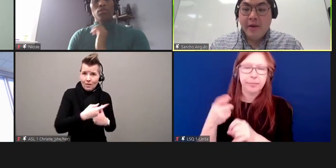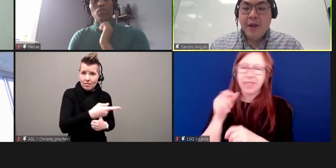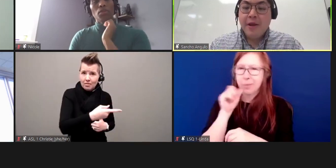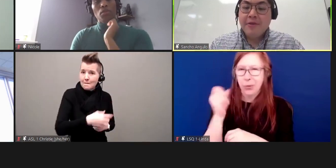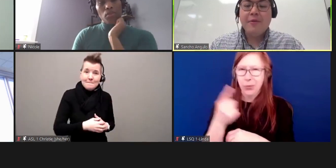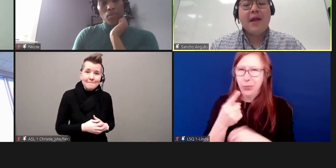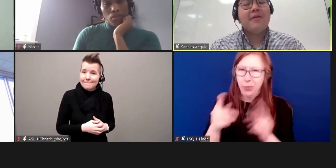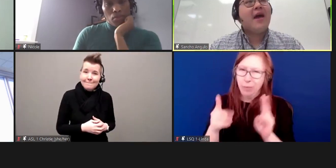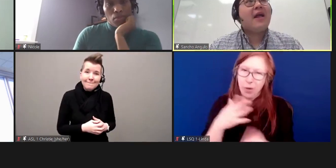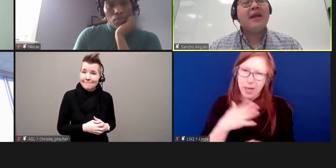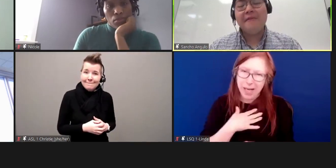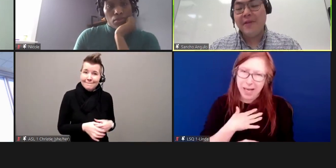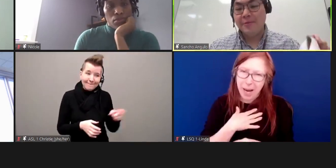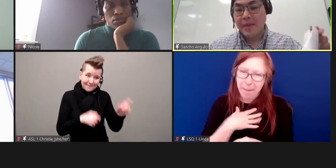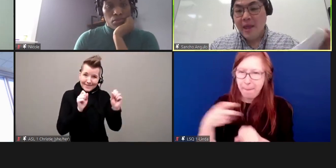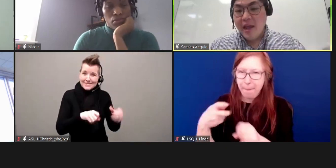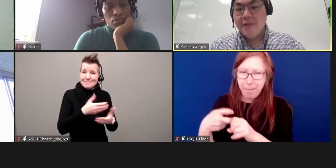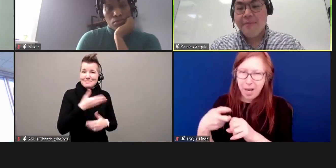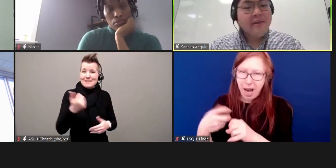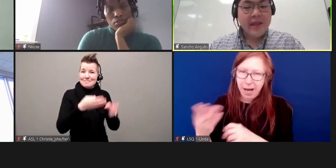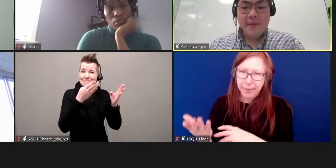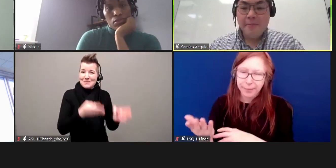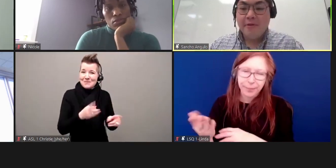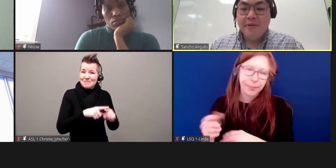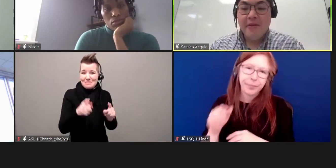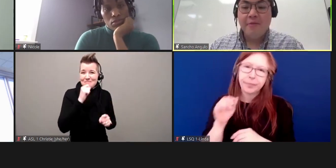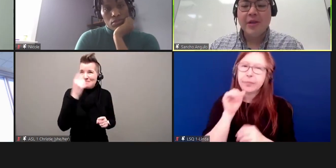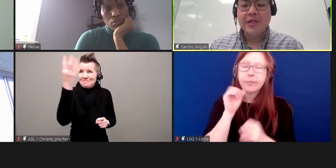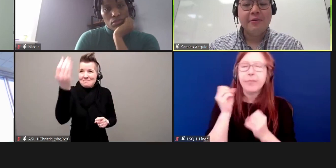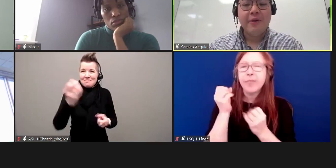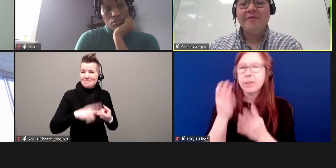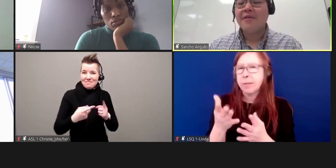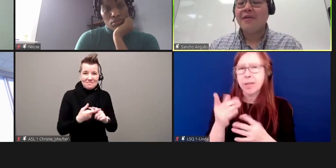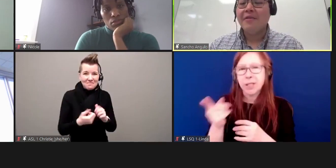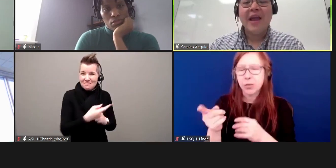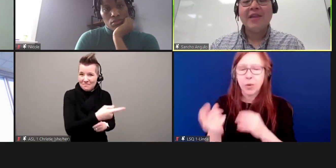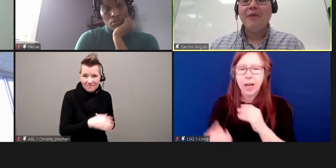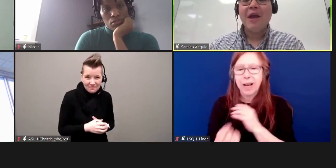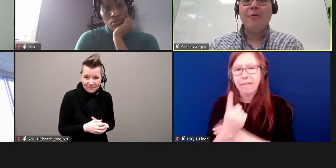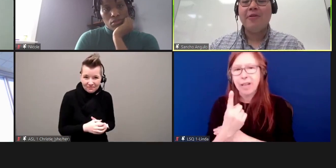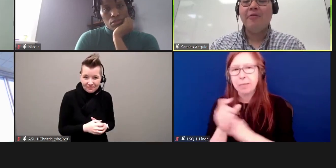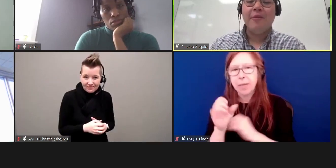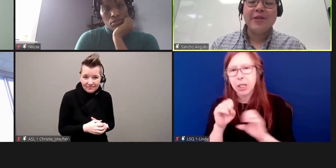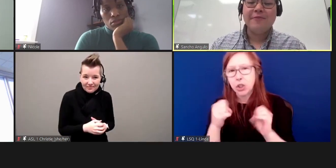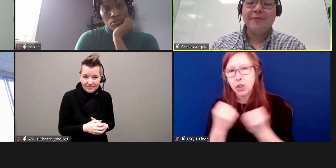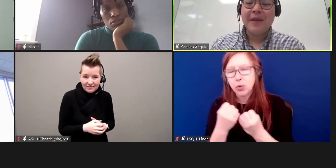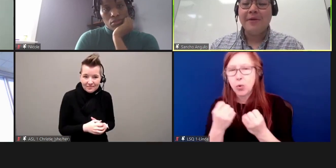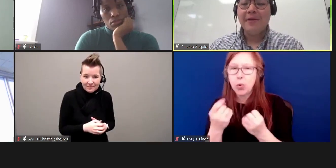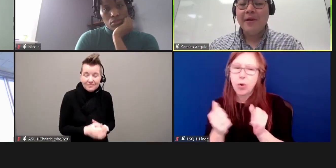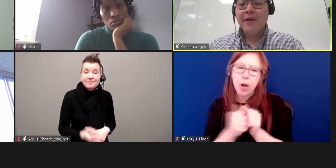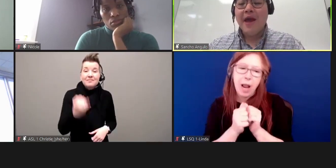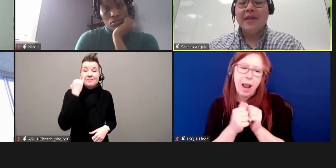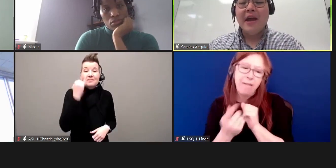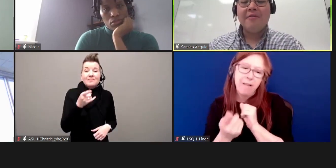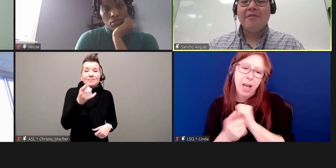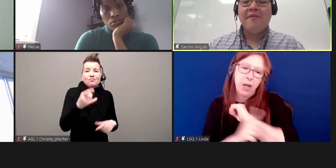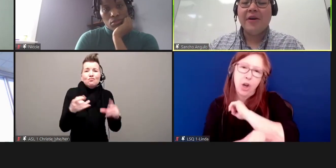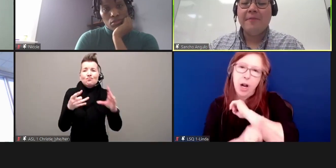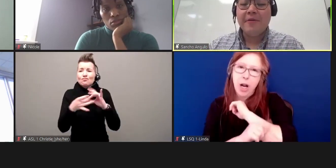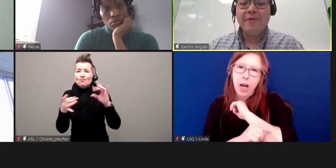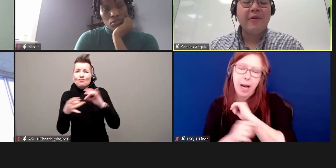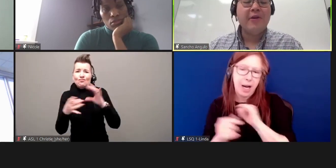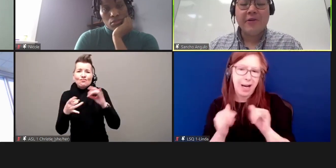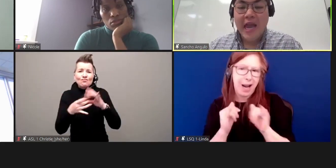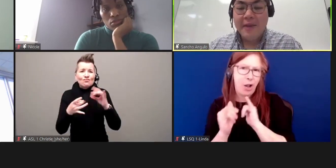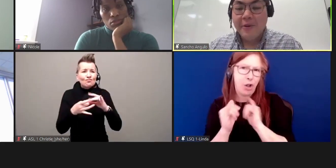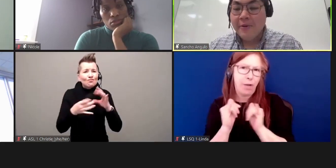Et on n'a pas besoin d'avoir des événements sociaux avec les collègues. Une entrevue est un processus où il faut